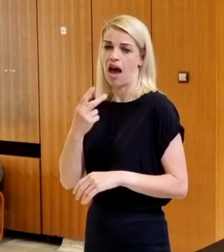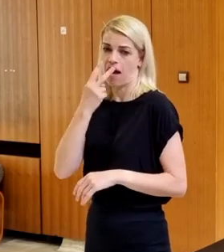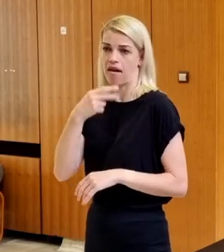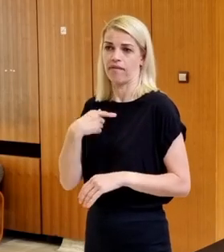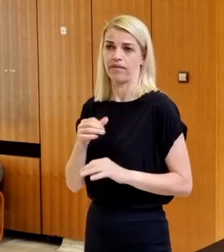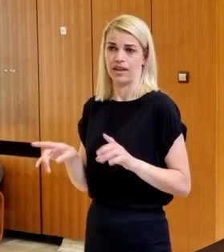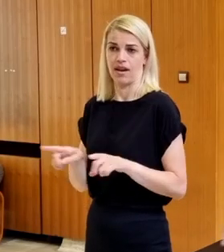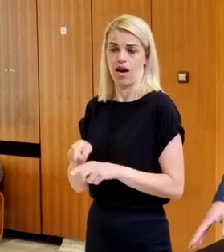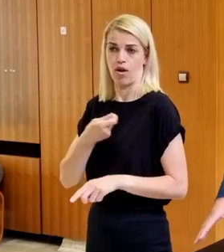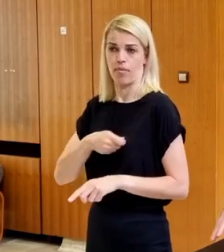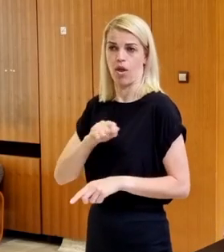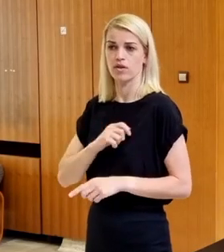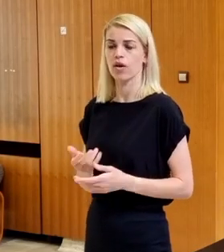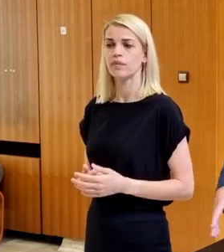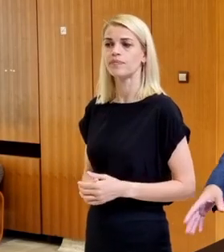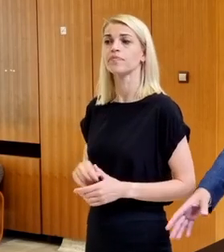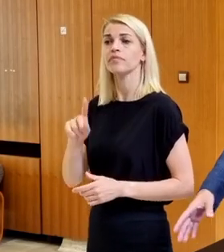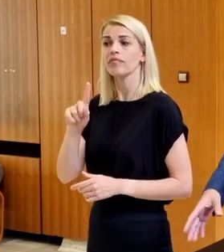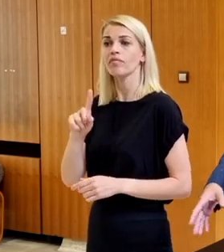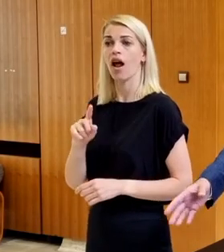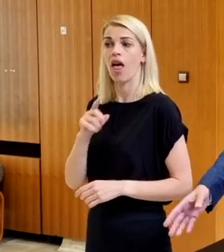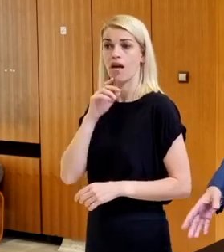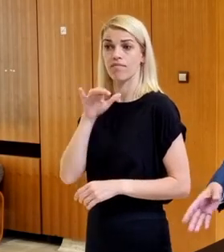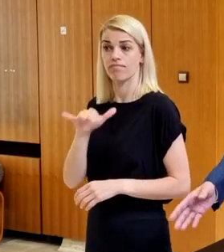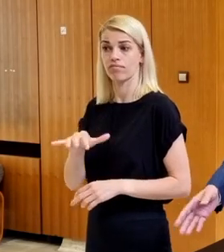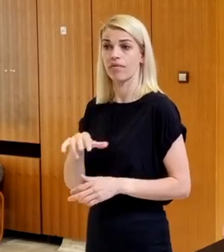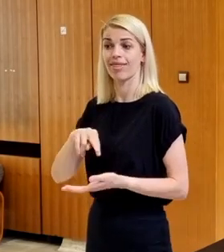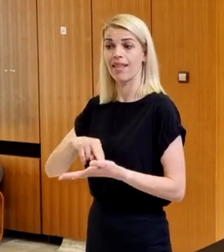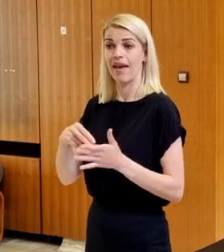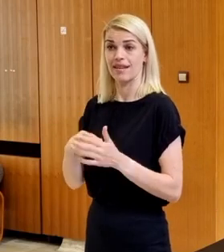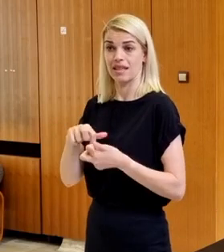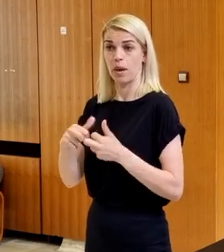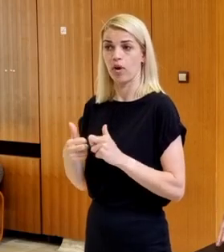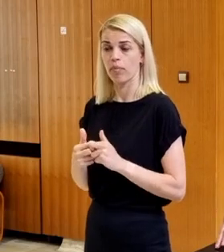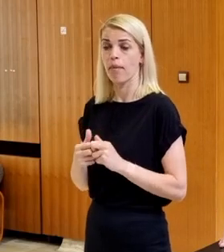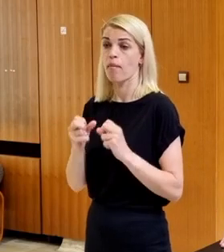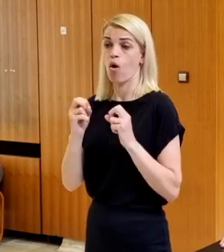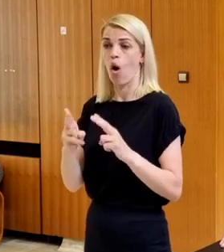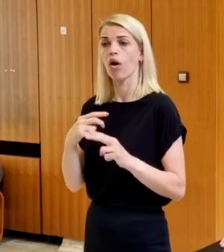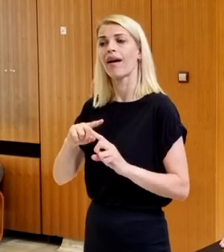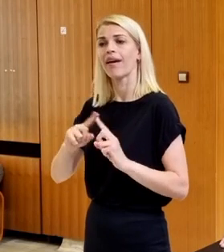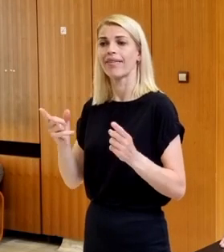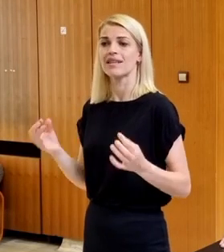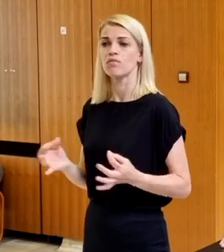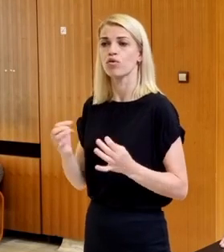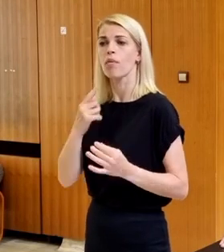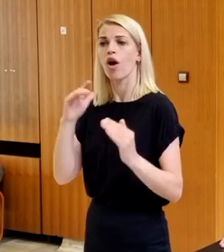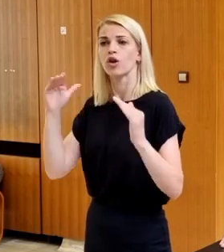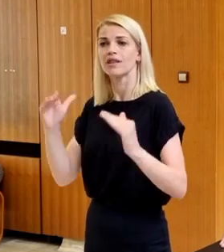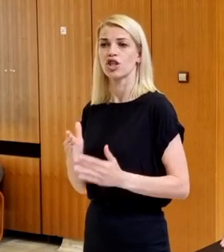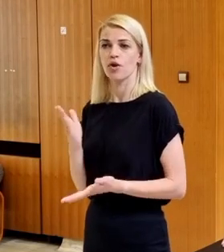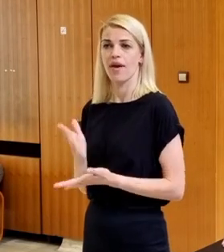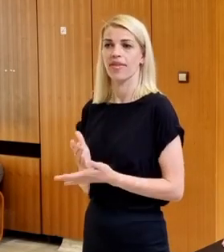Poľsku. Keď to ale je problém, technicky v poriadku, nájdeme si iný spôsob, ako znižíme